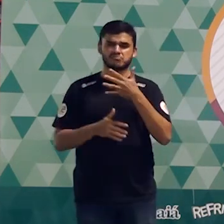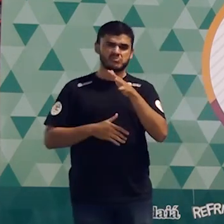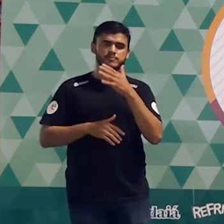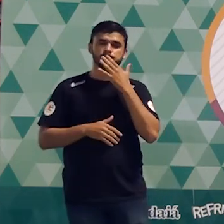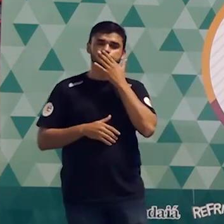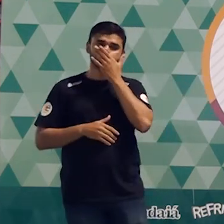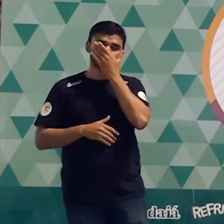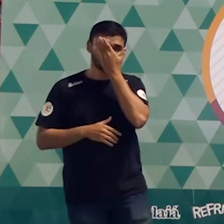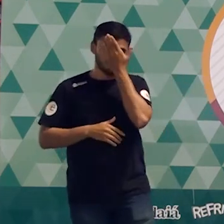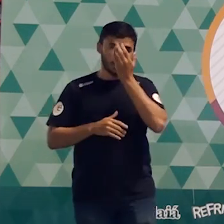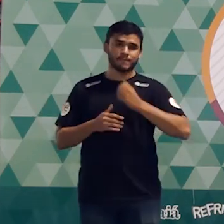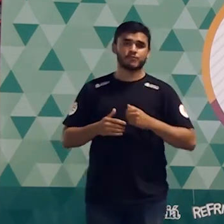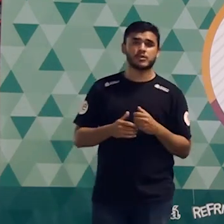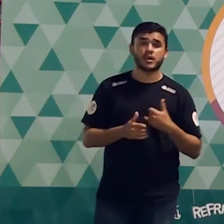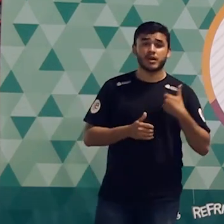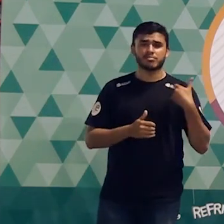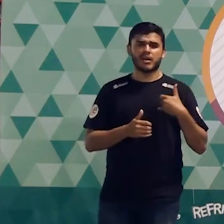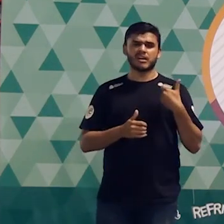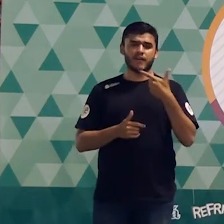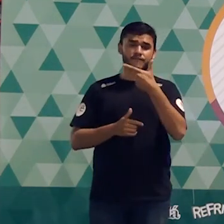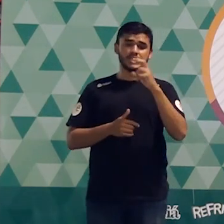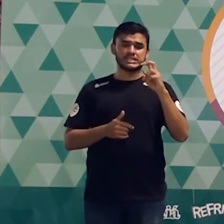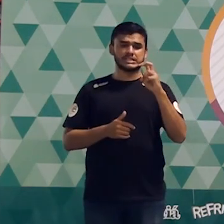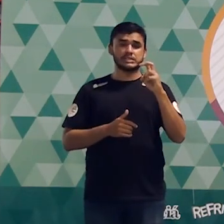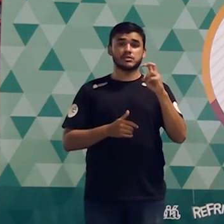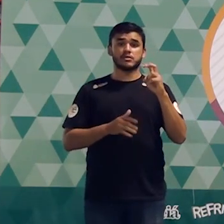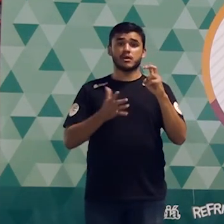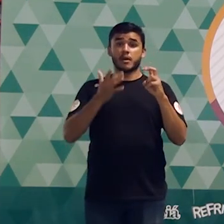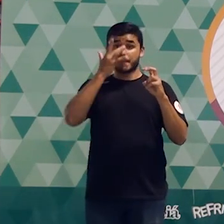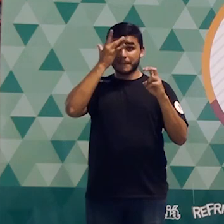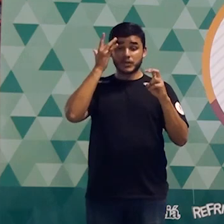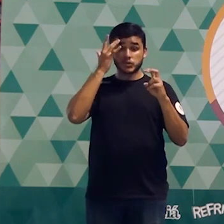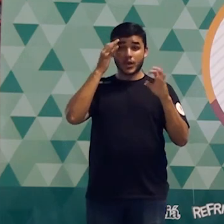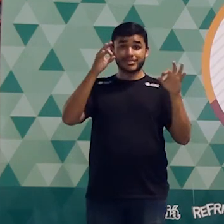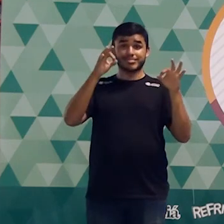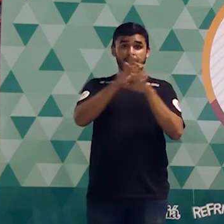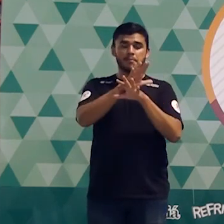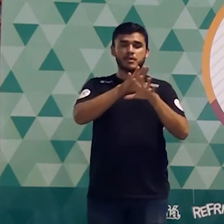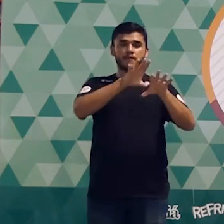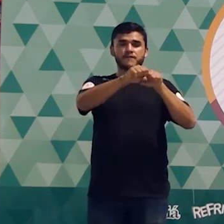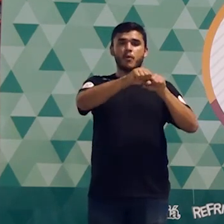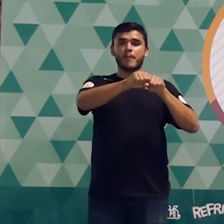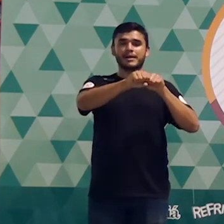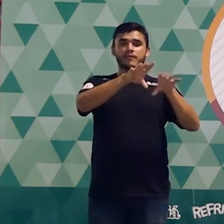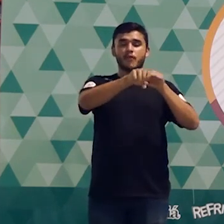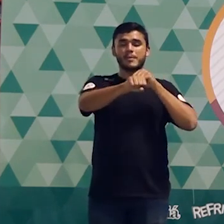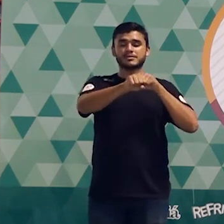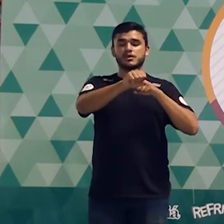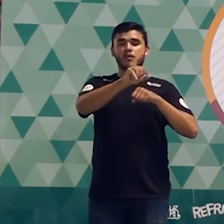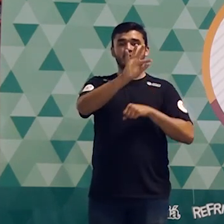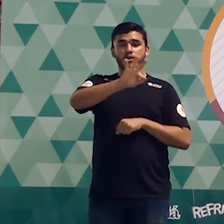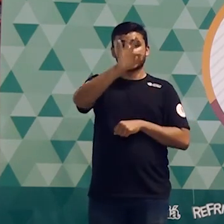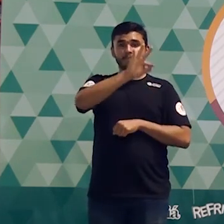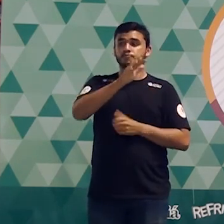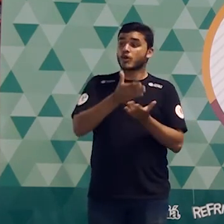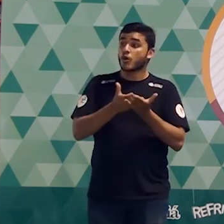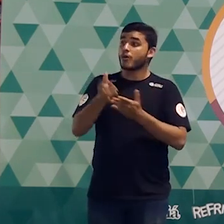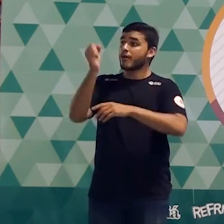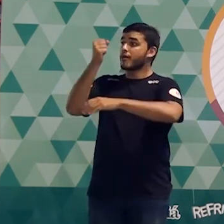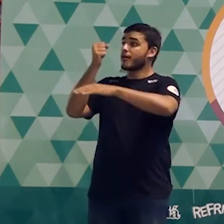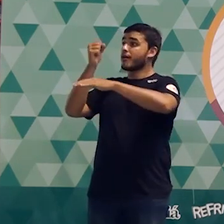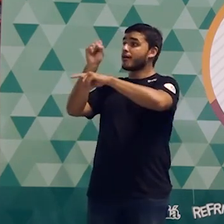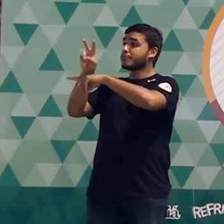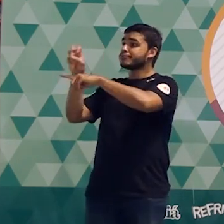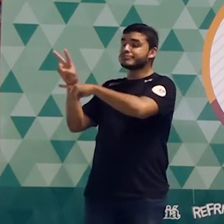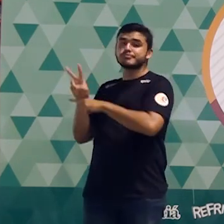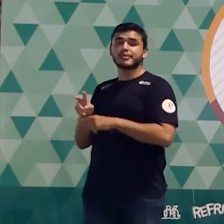da faculdade fica na casa dos 25 anos de idade para frente. Então pense bem, é aí que tu vai começar a entrar no mercado de trabalho.